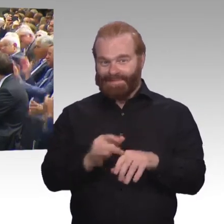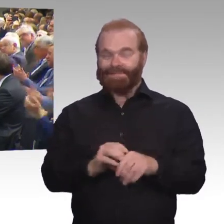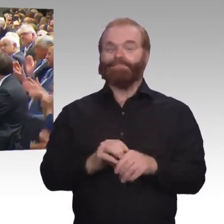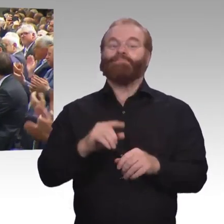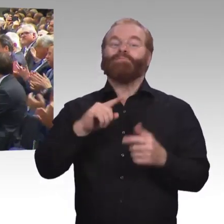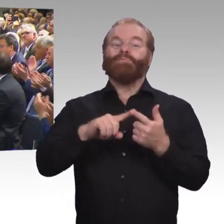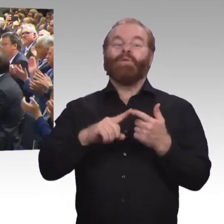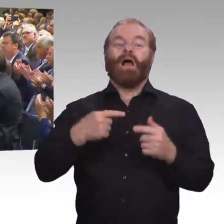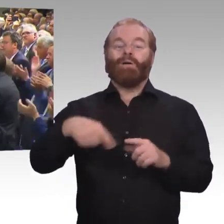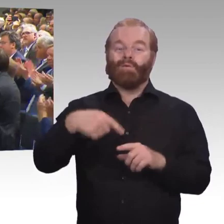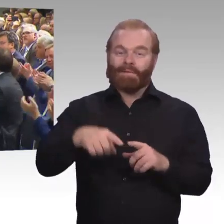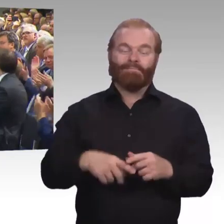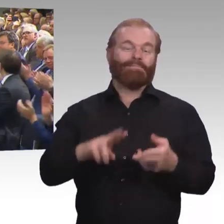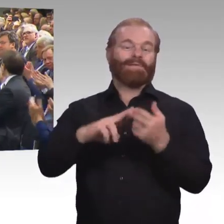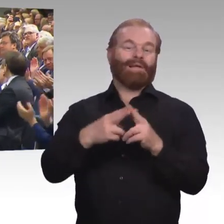Erfolg und viel Glück.